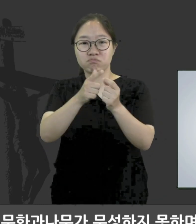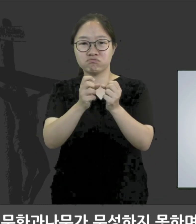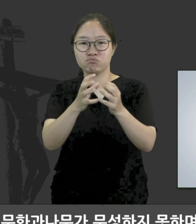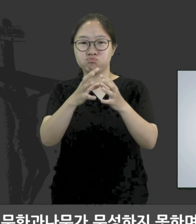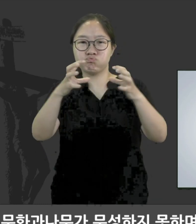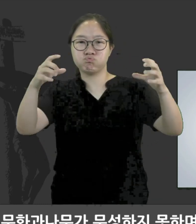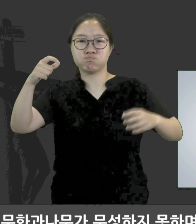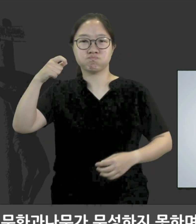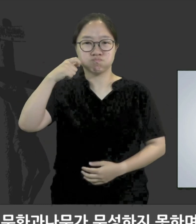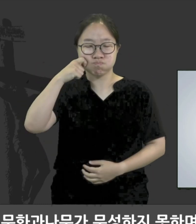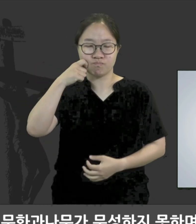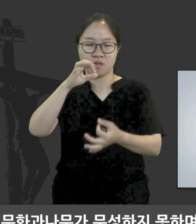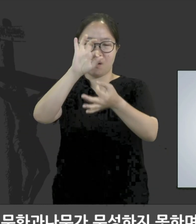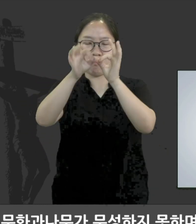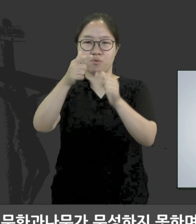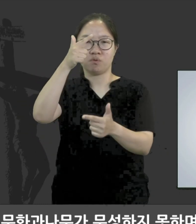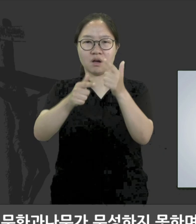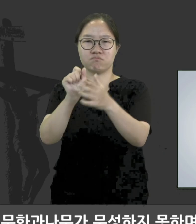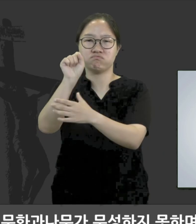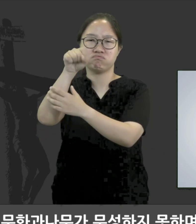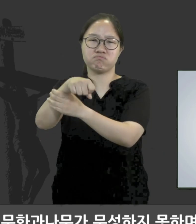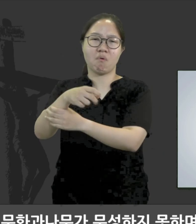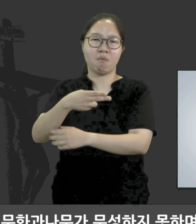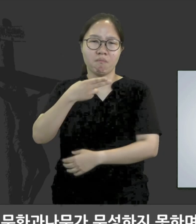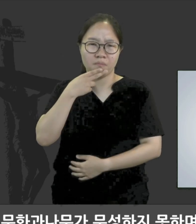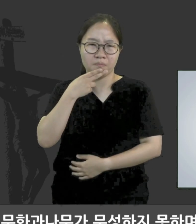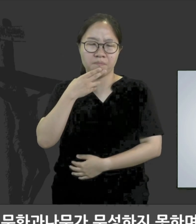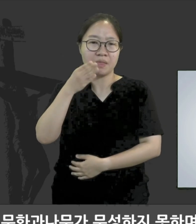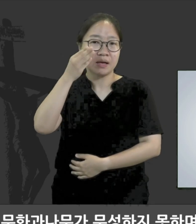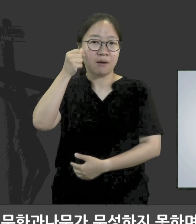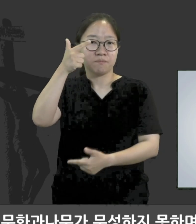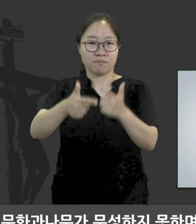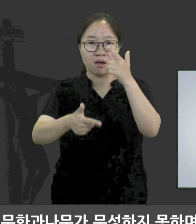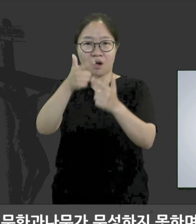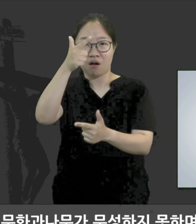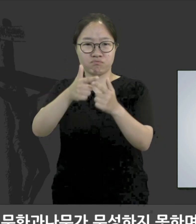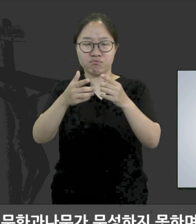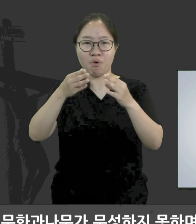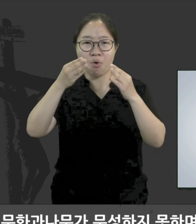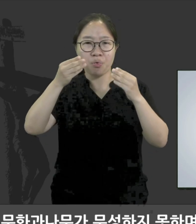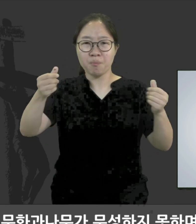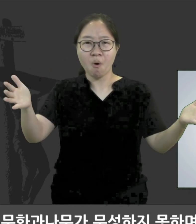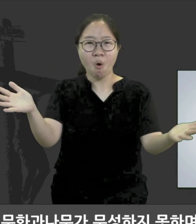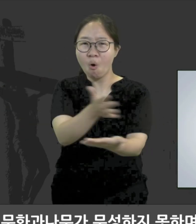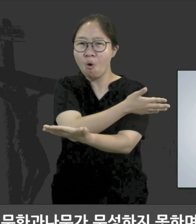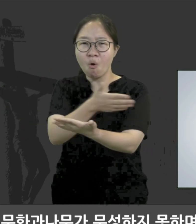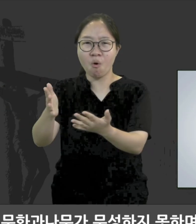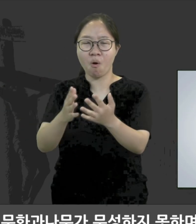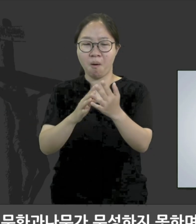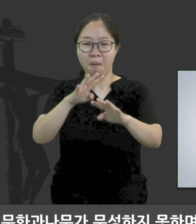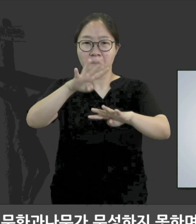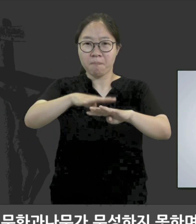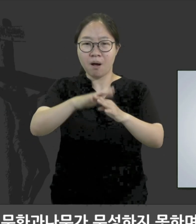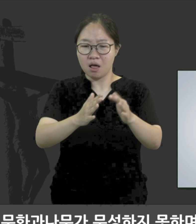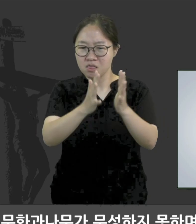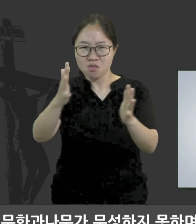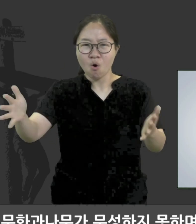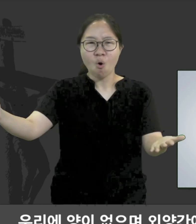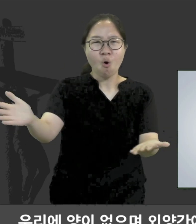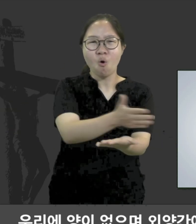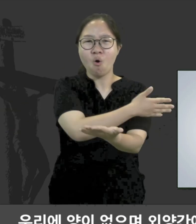못하며 포도나무에 열매가 없으며 감람나무에 소출이 없으며 밭에 먹을 것이